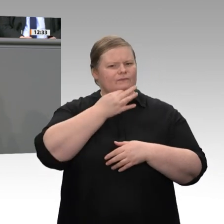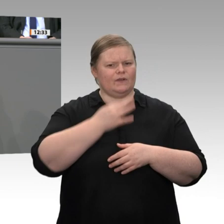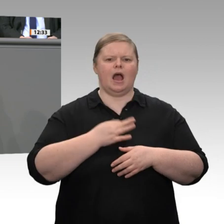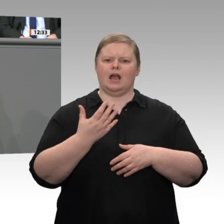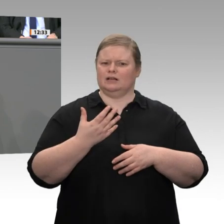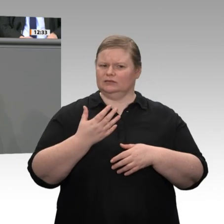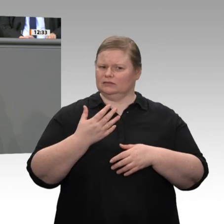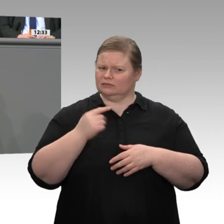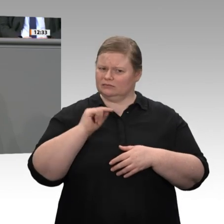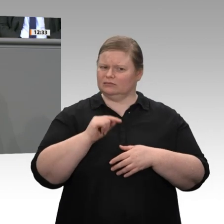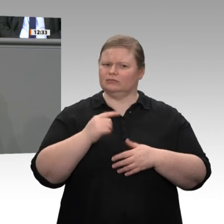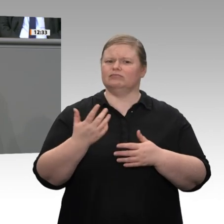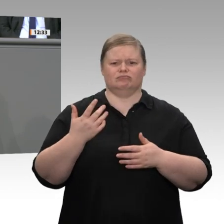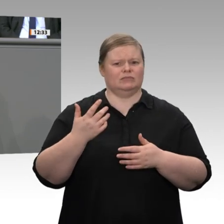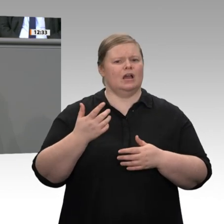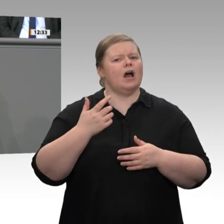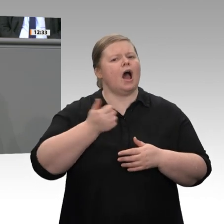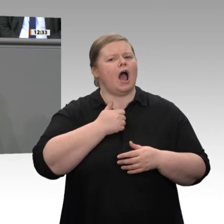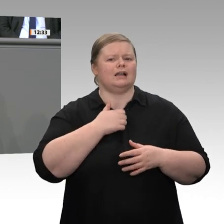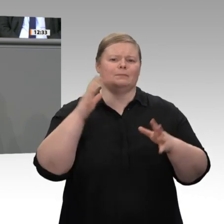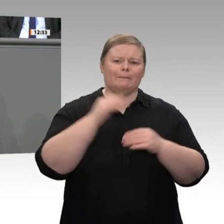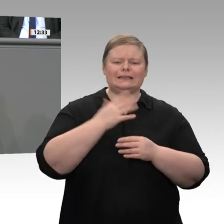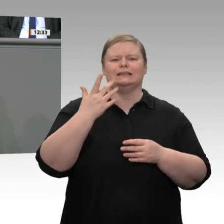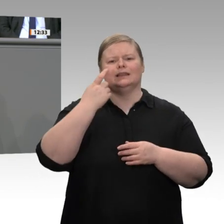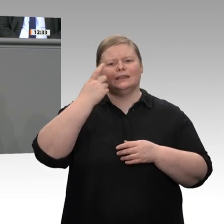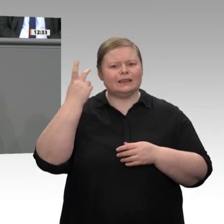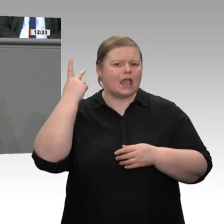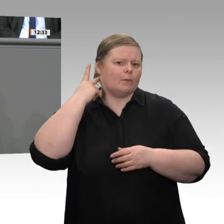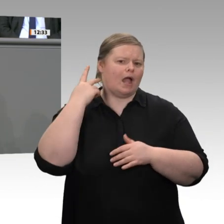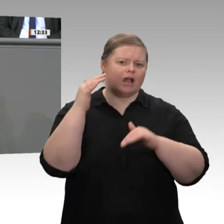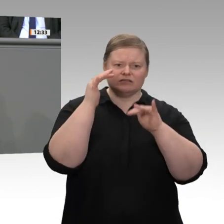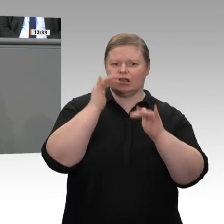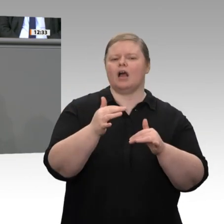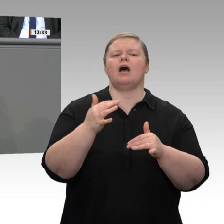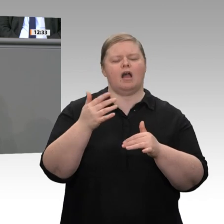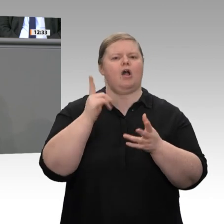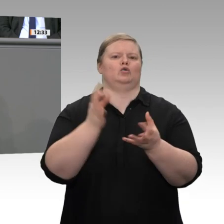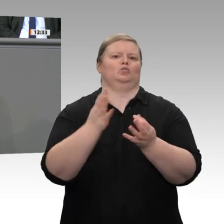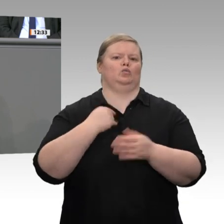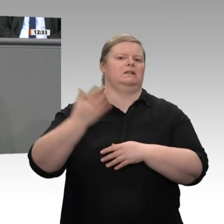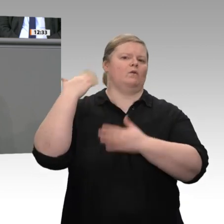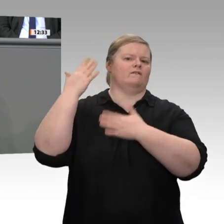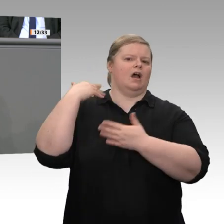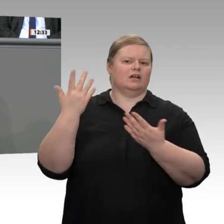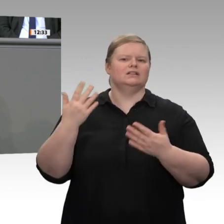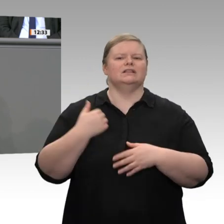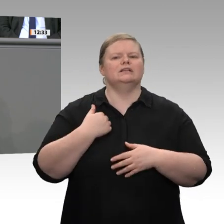Land zu leben und ihm nicht den Rücken zu kehren. Und auch deswegen haben wir den Auftrag zum Handeln heute und